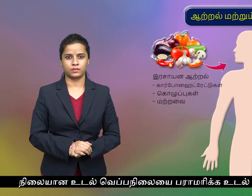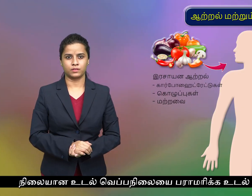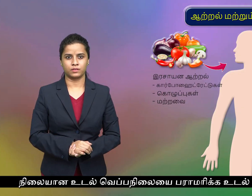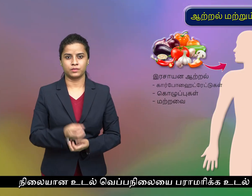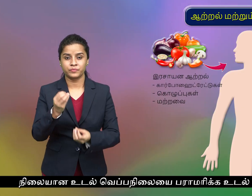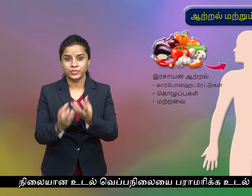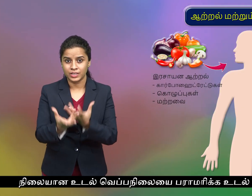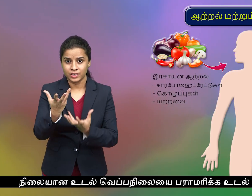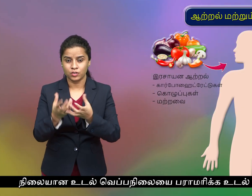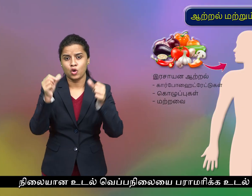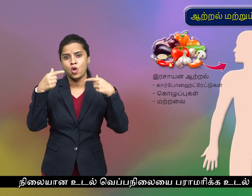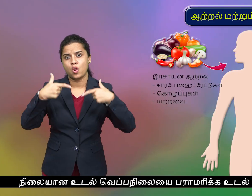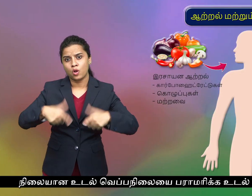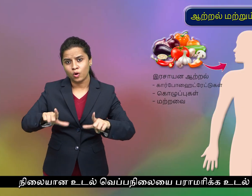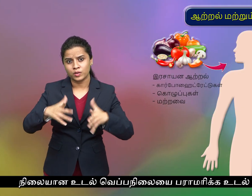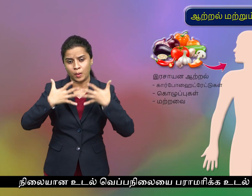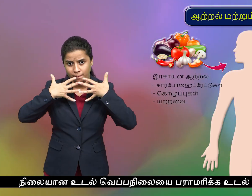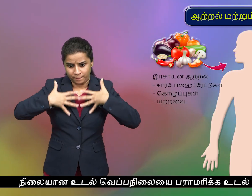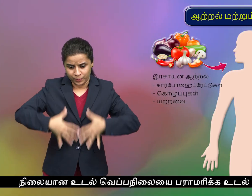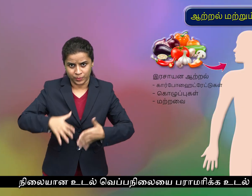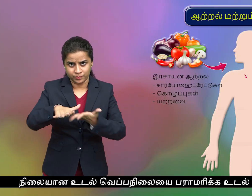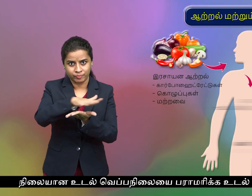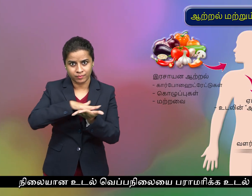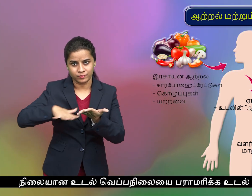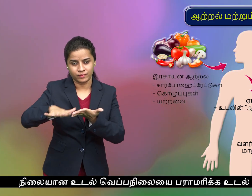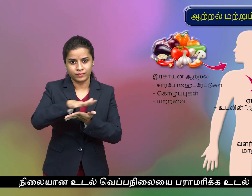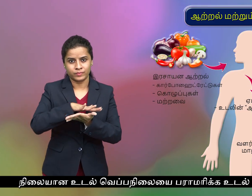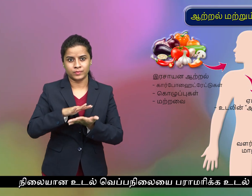நிலையான உடல் வெப்பநிலையை பராமரிக்க உடல் மேற்பரப்பில் இருந்து